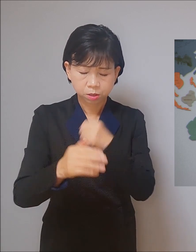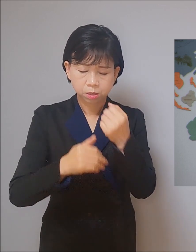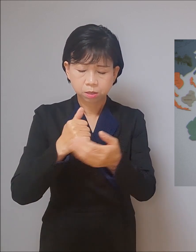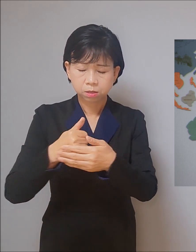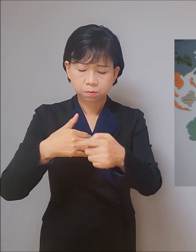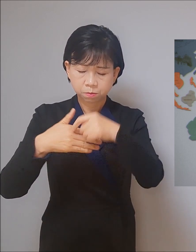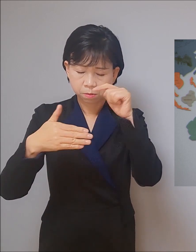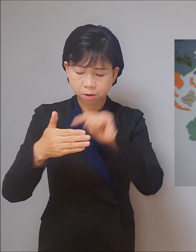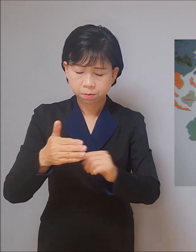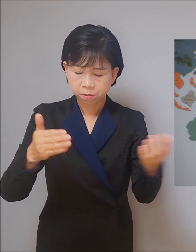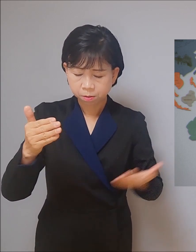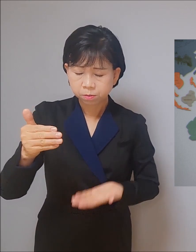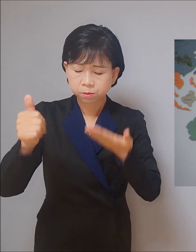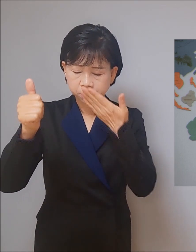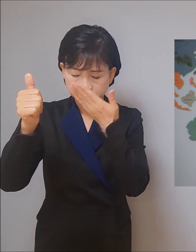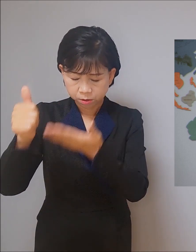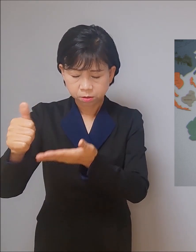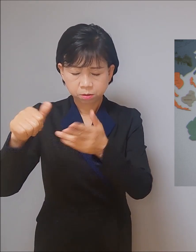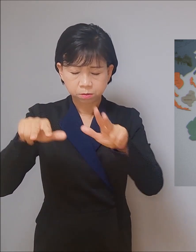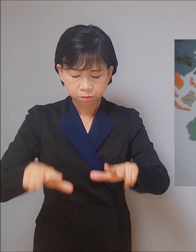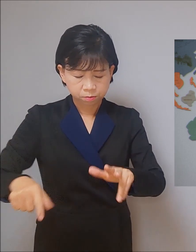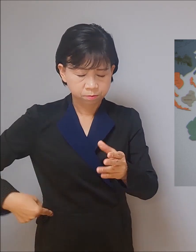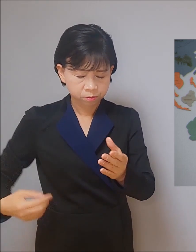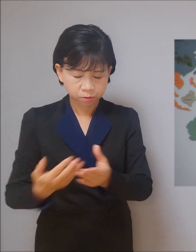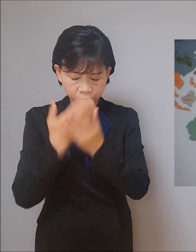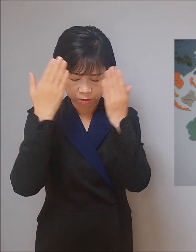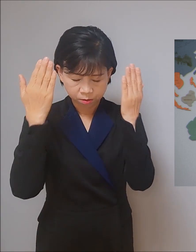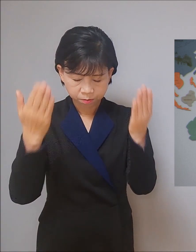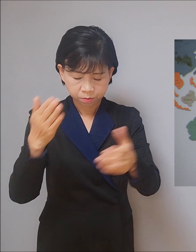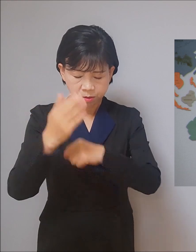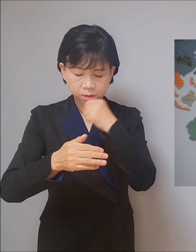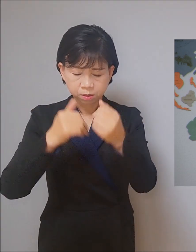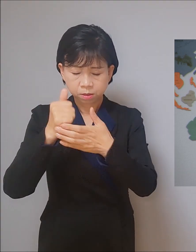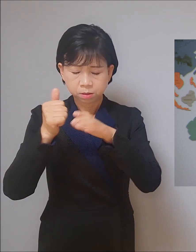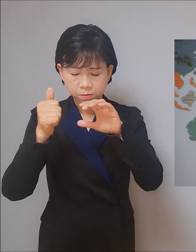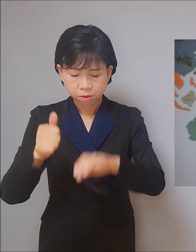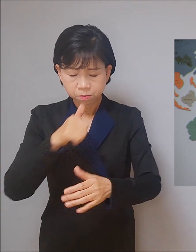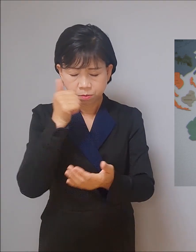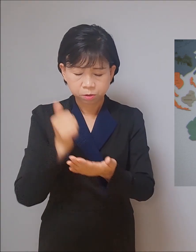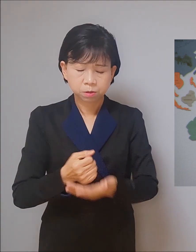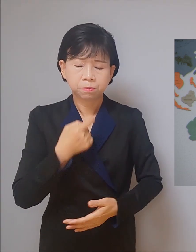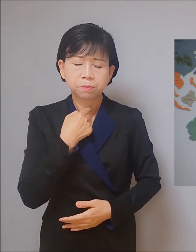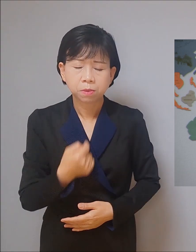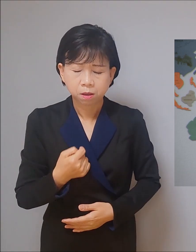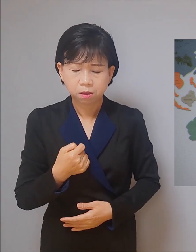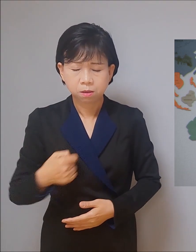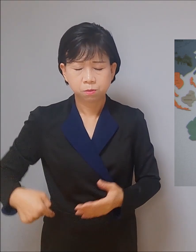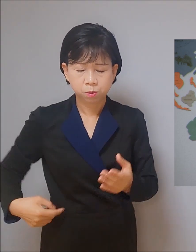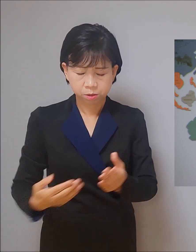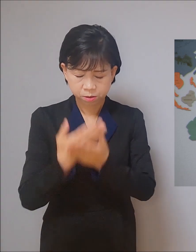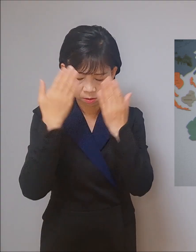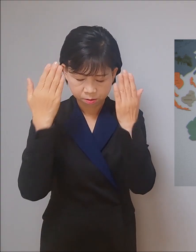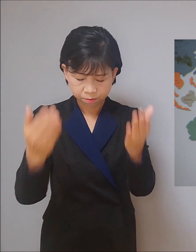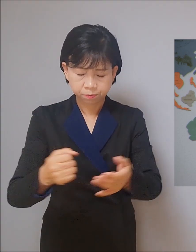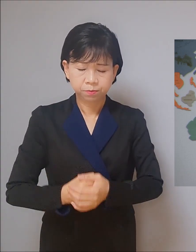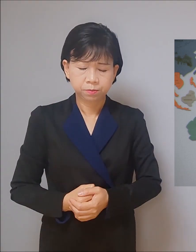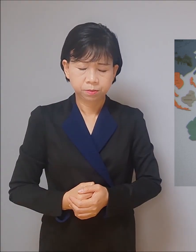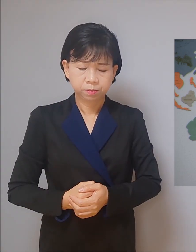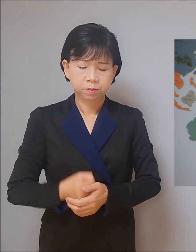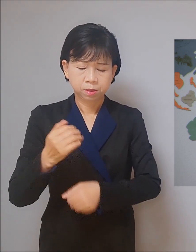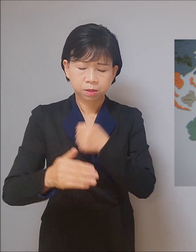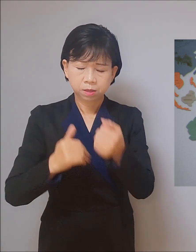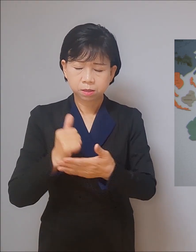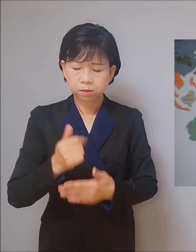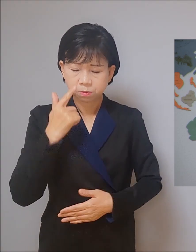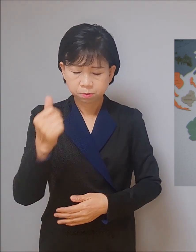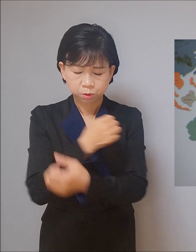마음을 아프게 했음을 이 시간 회개합니다. 하나님 앞에 죄 지었음을 이 시간 회개합니다. 하나님